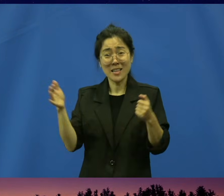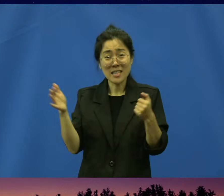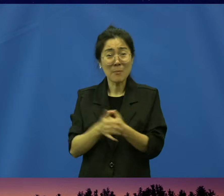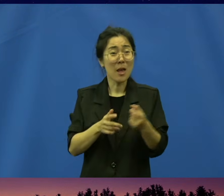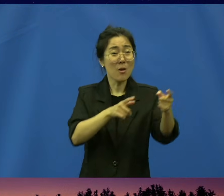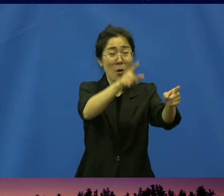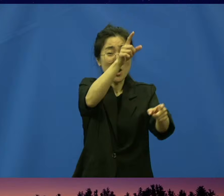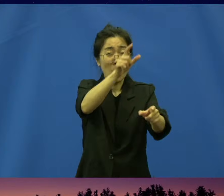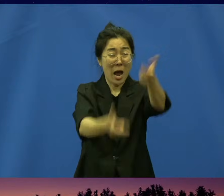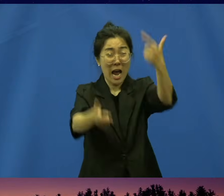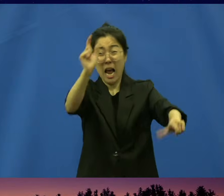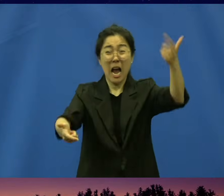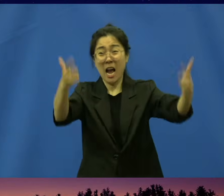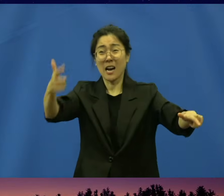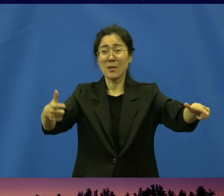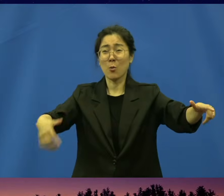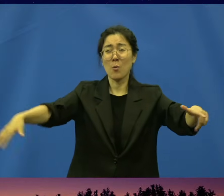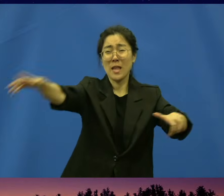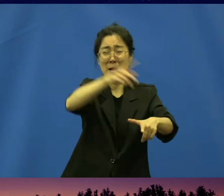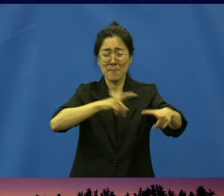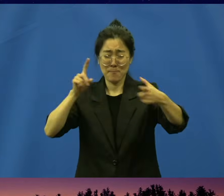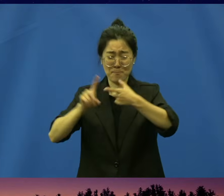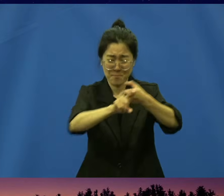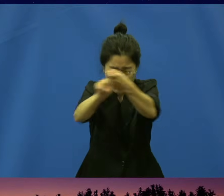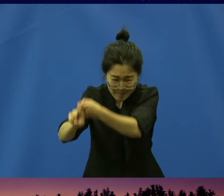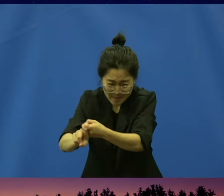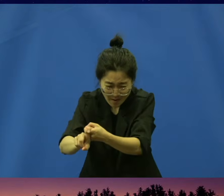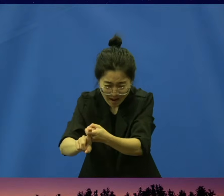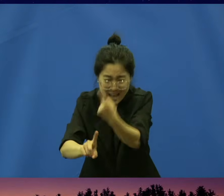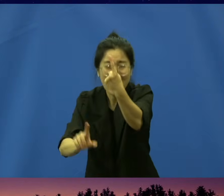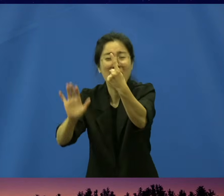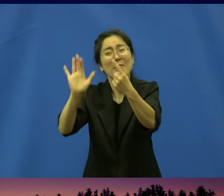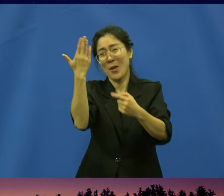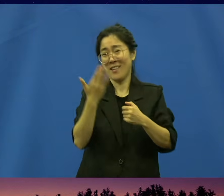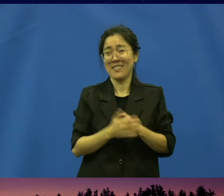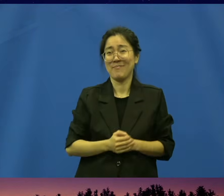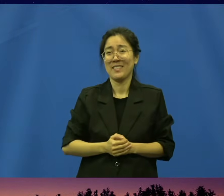반드시 하나가 되어야 된다, 그렇게 말씀하시는 것입니다.